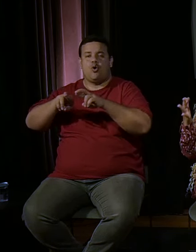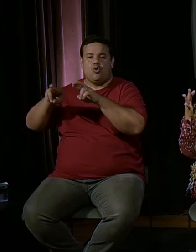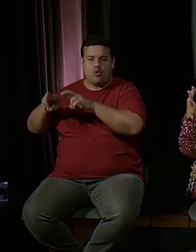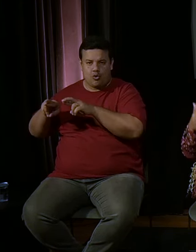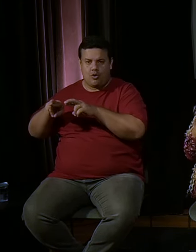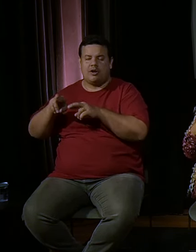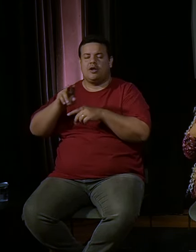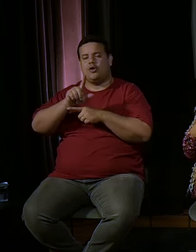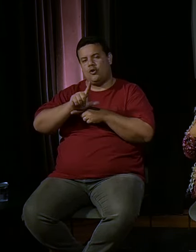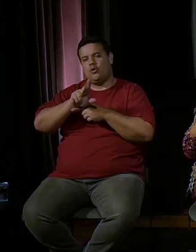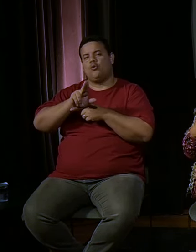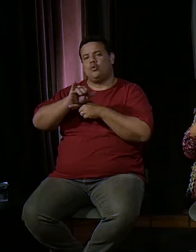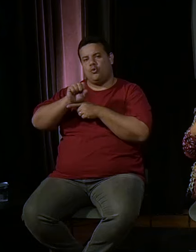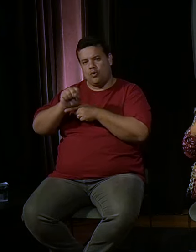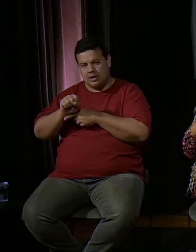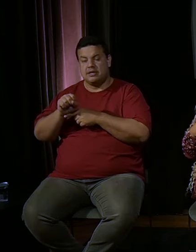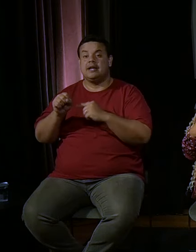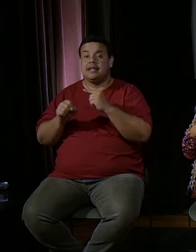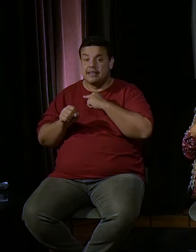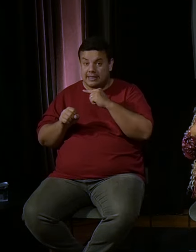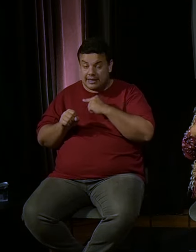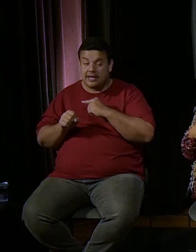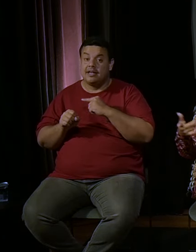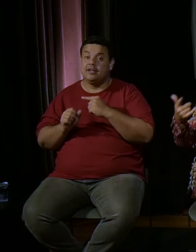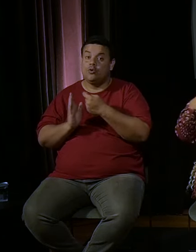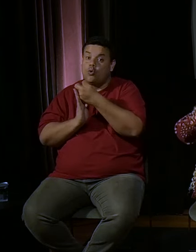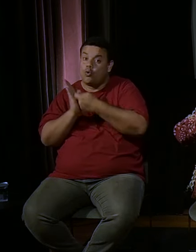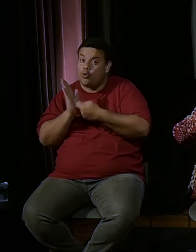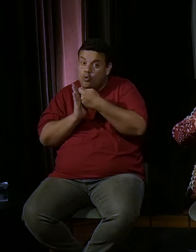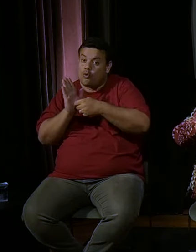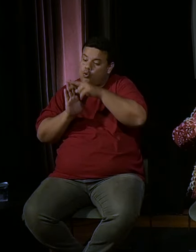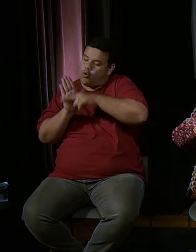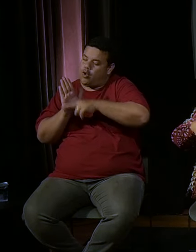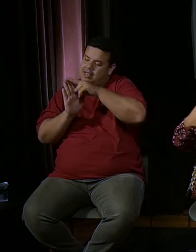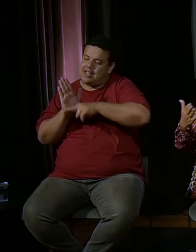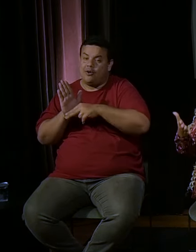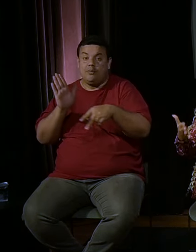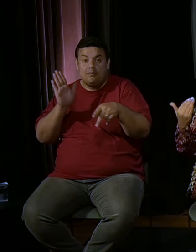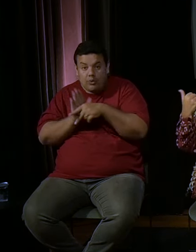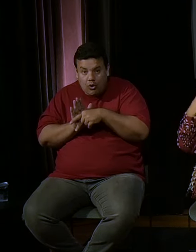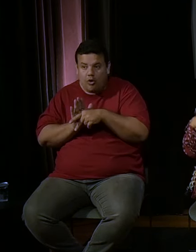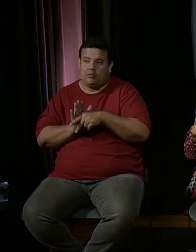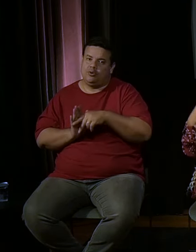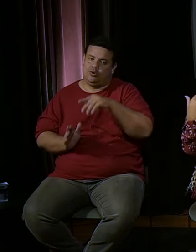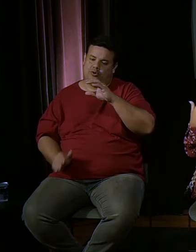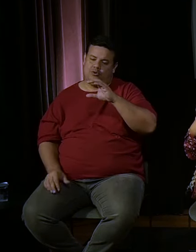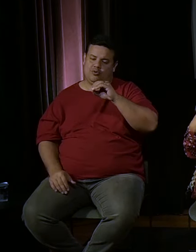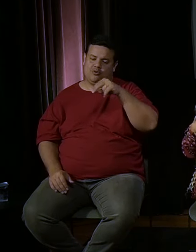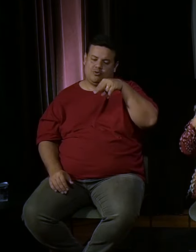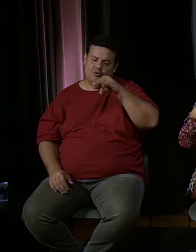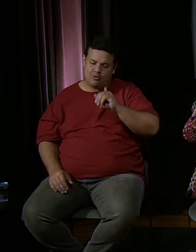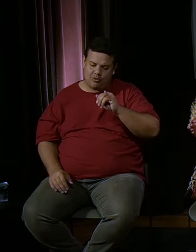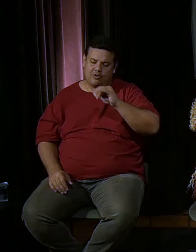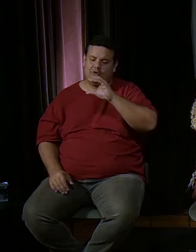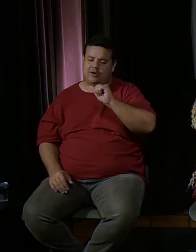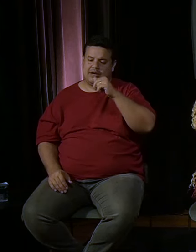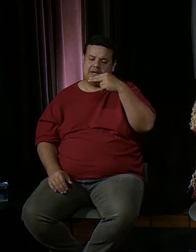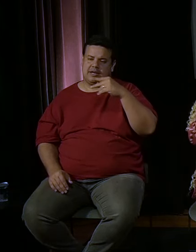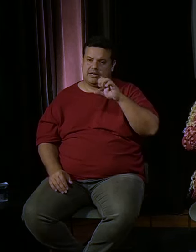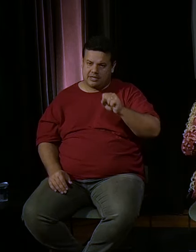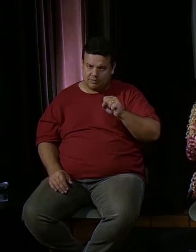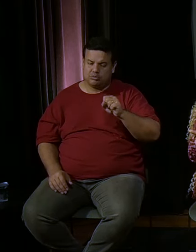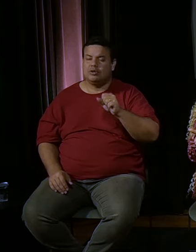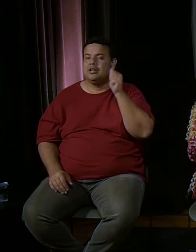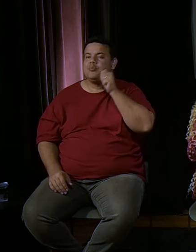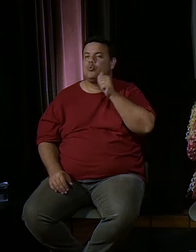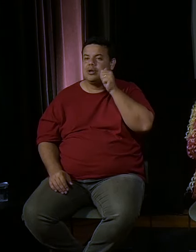roteiro do próprio Cone Campos, né? E a Isabel está fazendo essa pesquisa com o roteiro original para fazer justamente